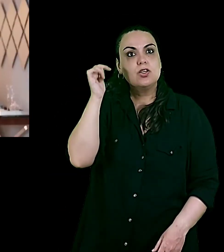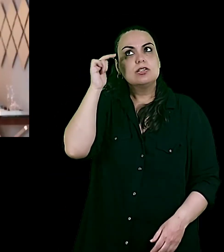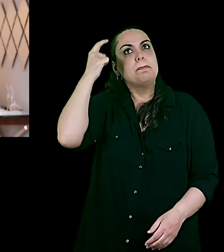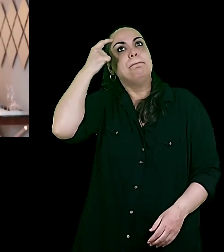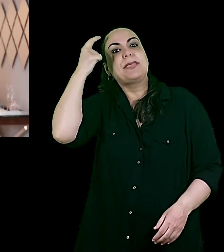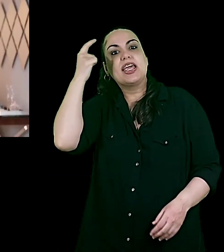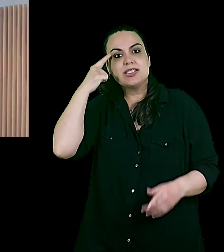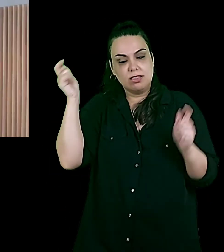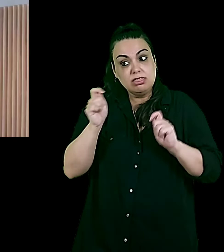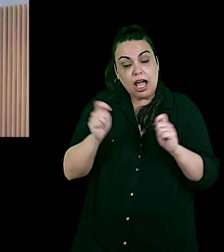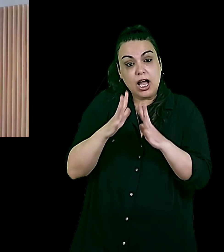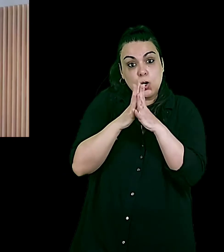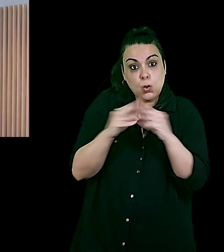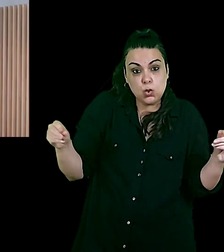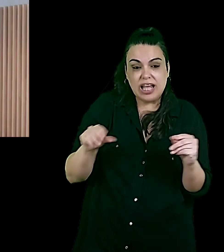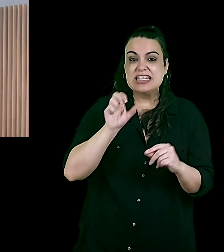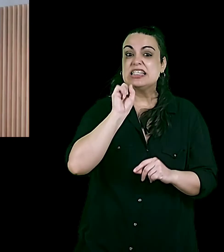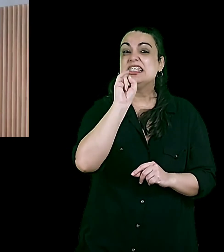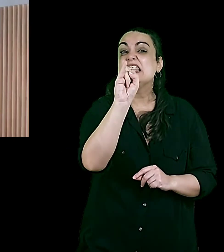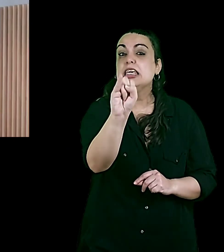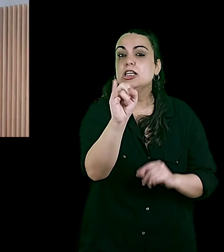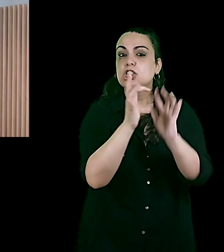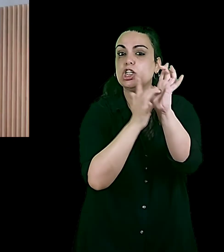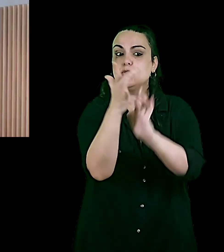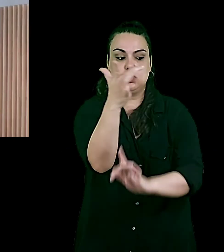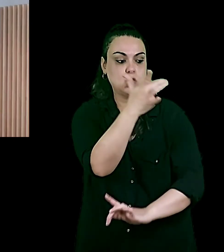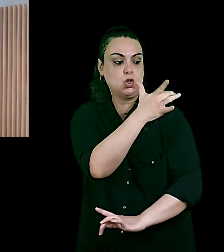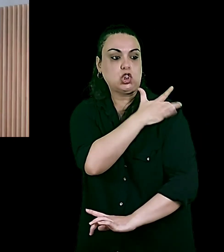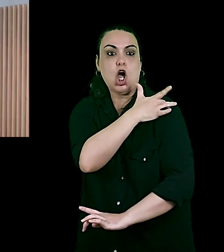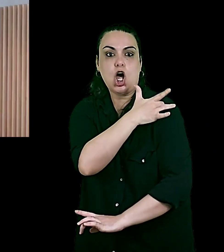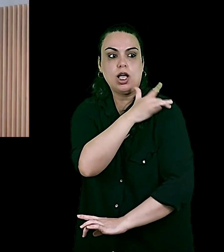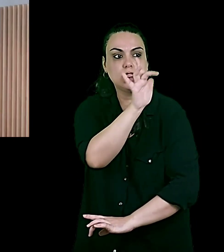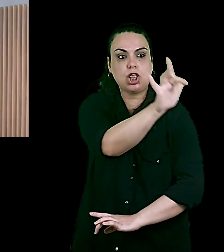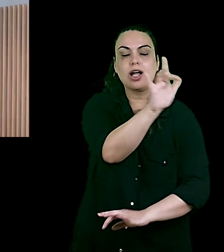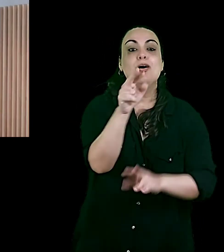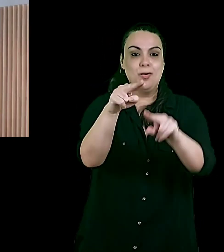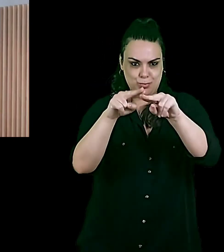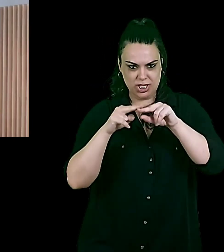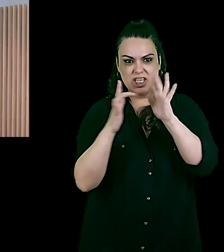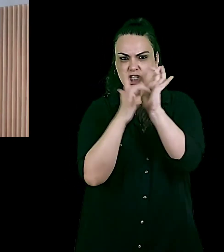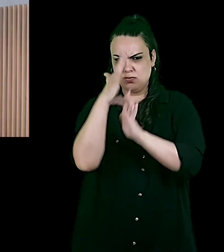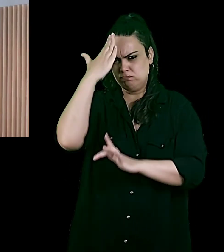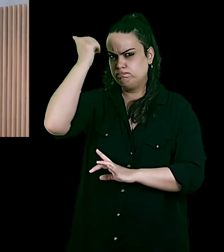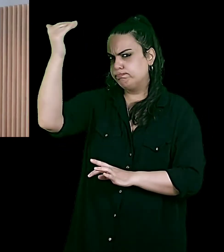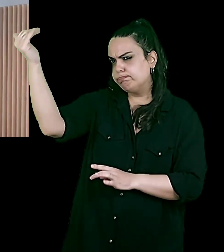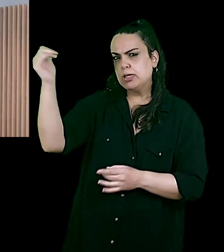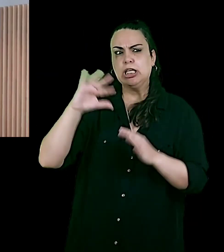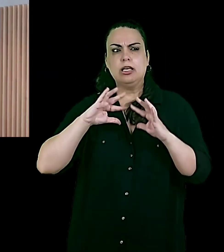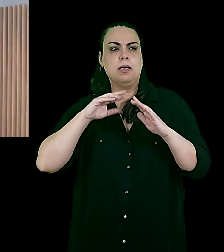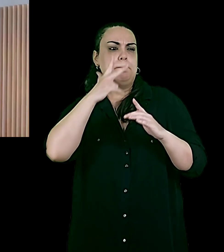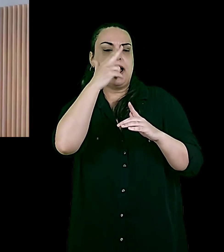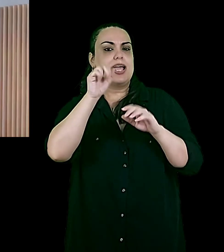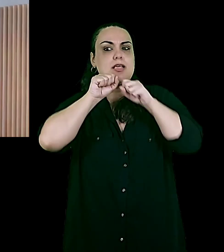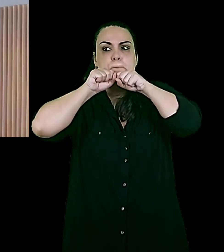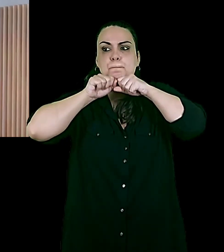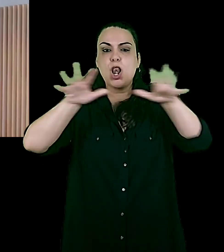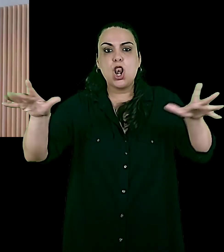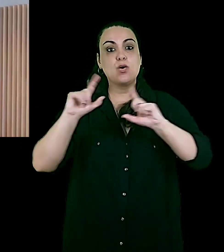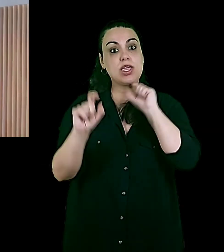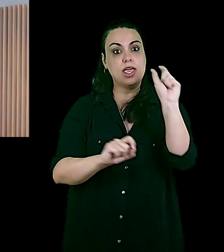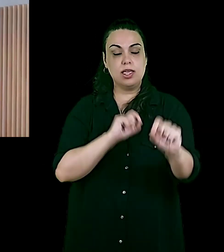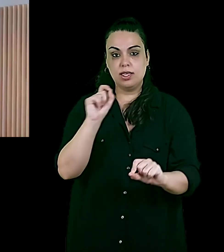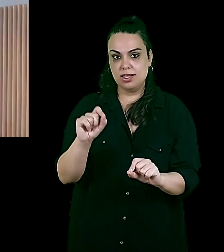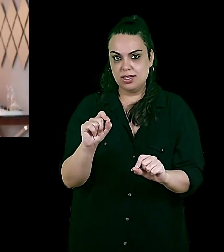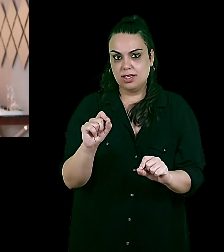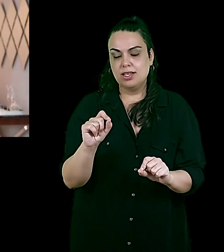que poderiam ser curadas se por Jesus fossem tocadas, porque a fama dele e a fama que percorria de como ele fazia